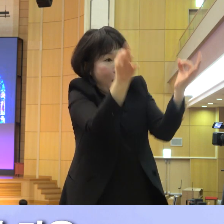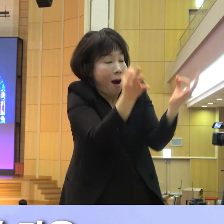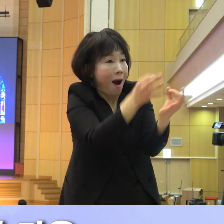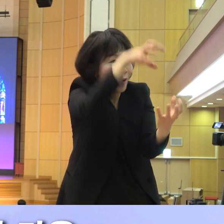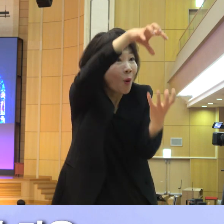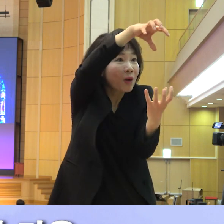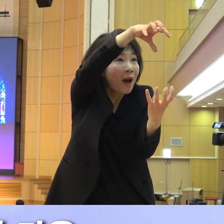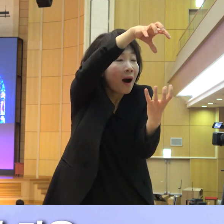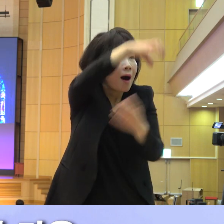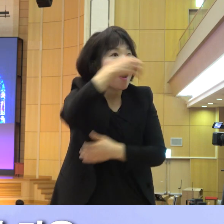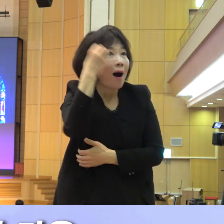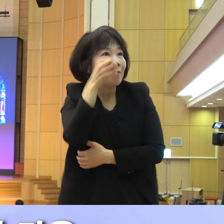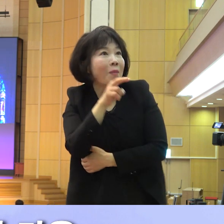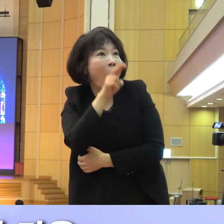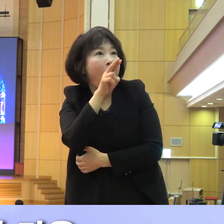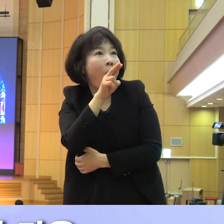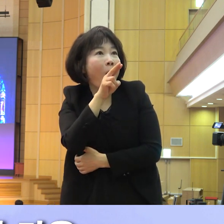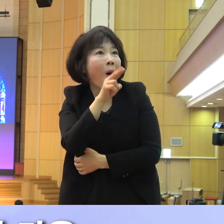포도송이로 달리잖아요.